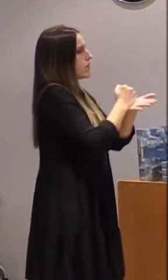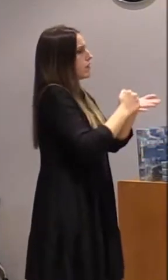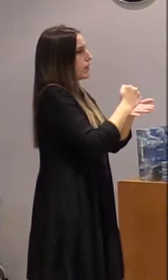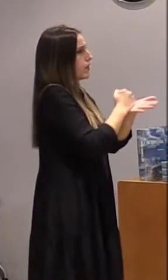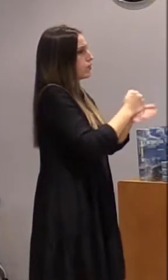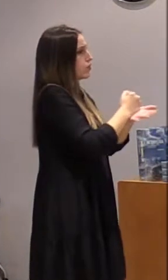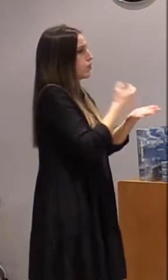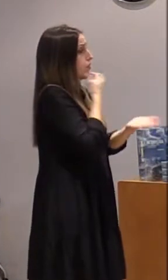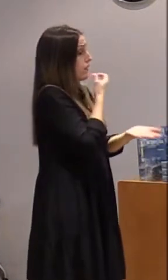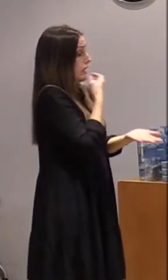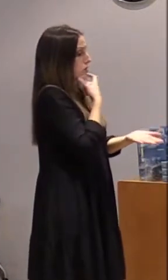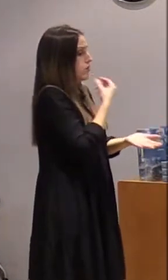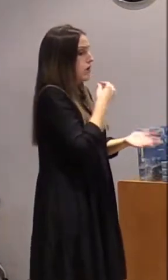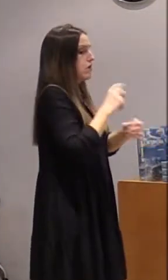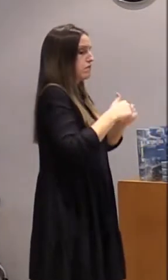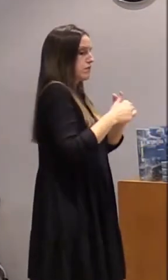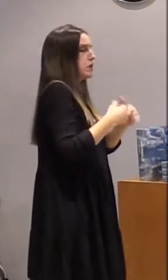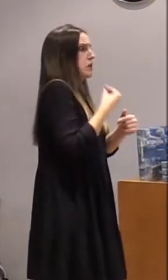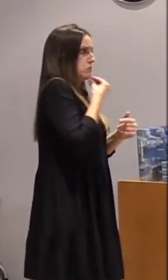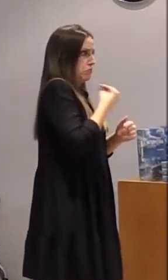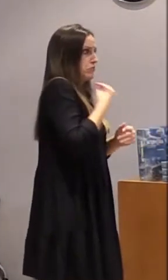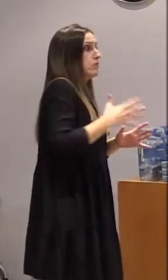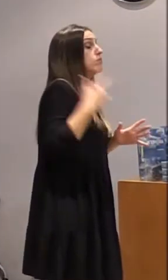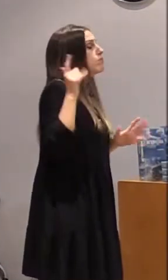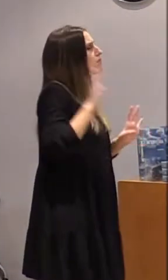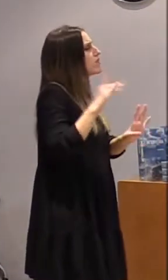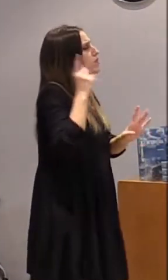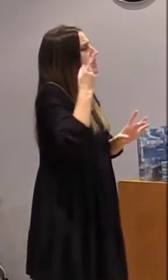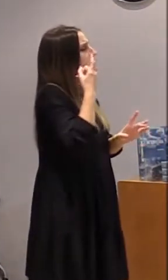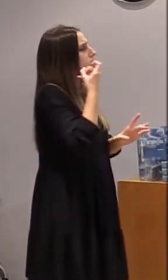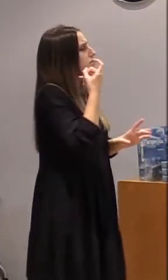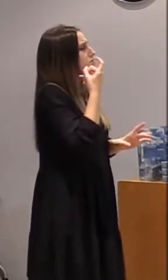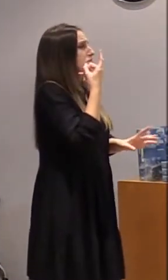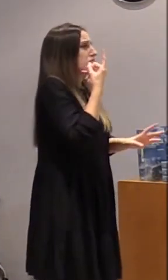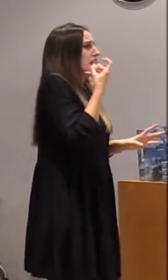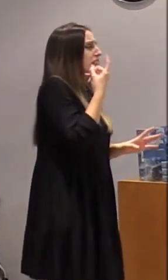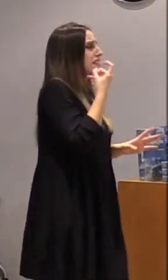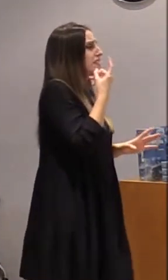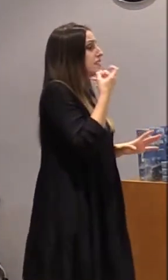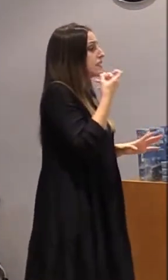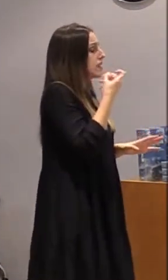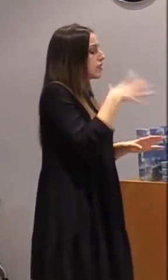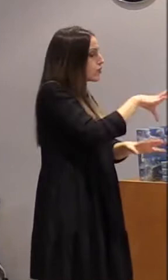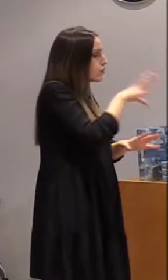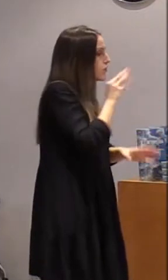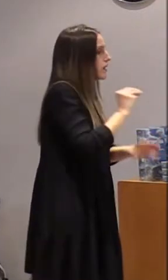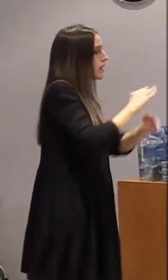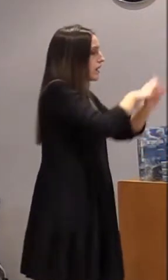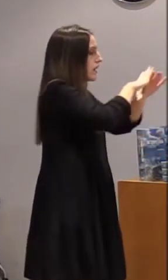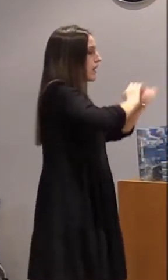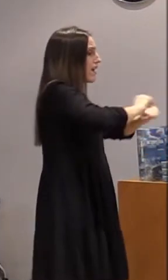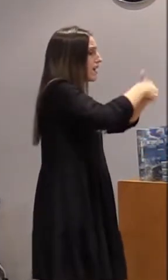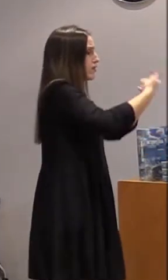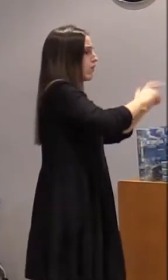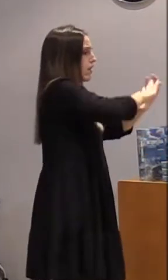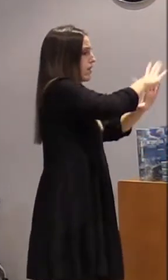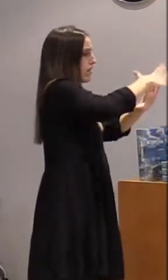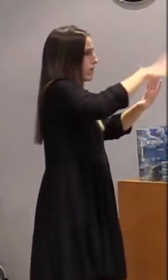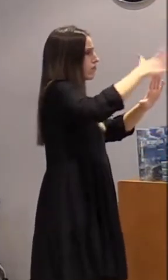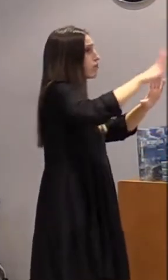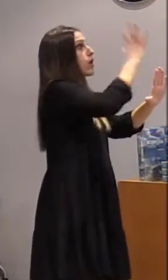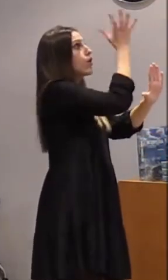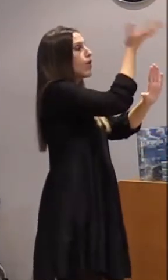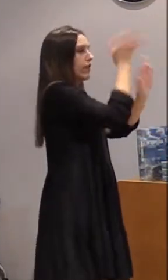que siente una necesidad de comprender y admirar el medio natural, la naturaleza y en particular los